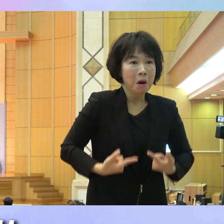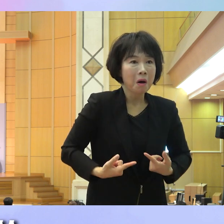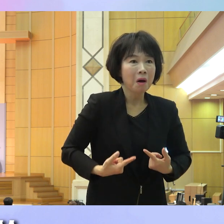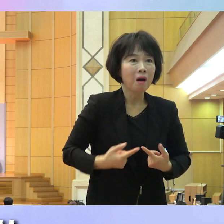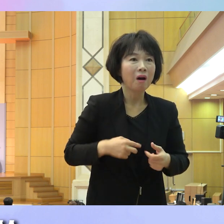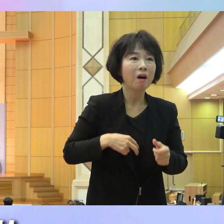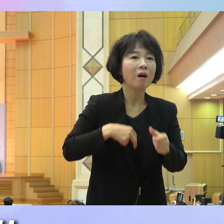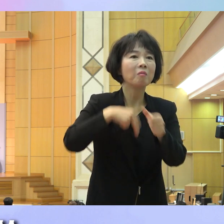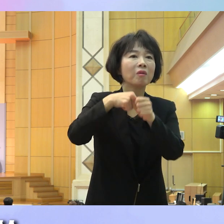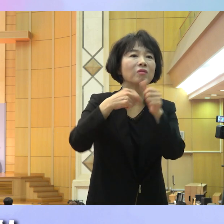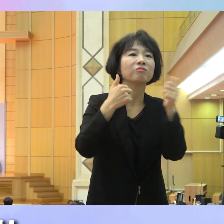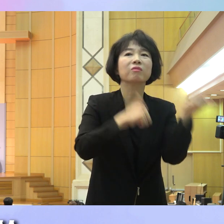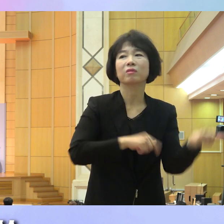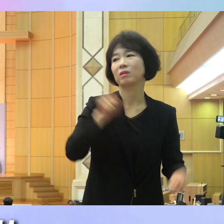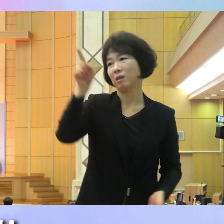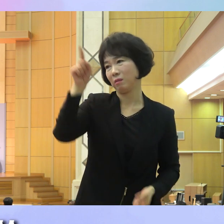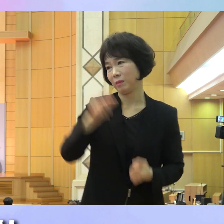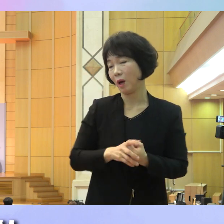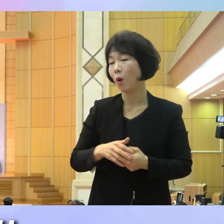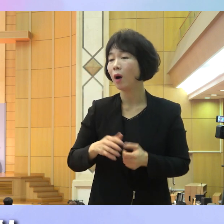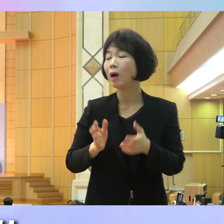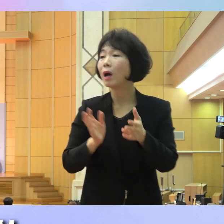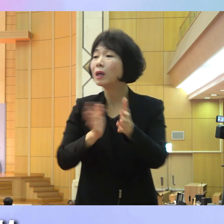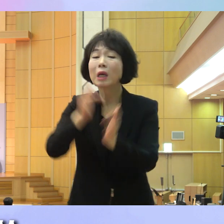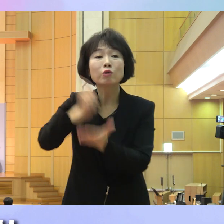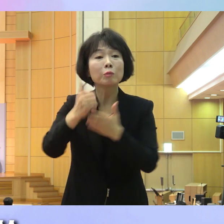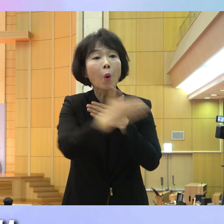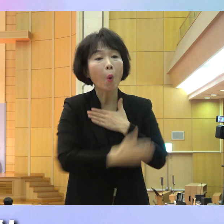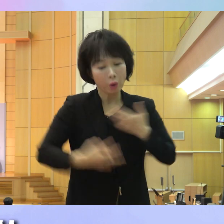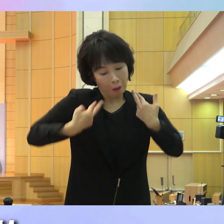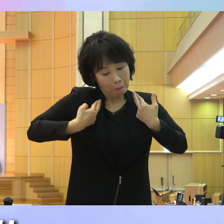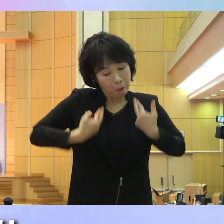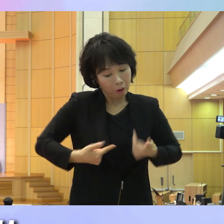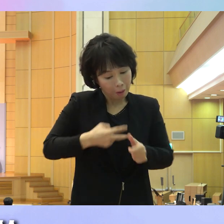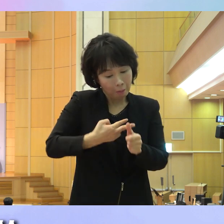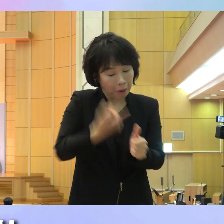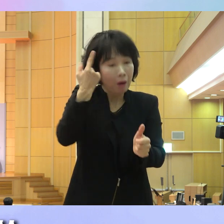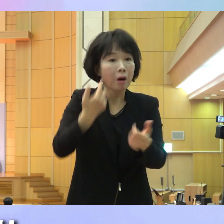벌거벗었다라고 하는 의미가 가난을 표현해 주는 말이에요.